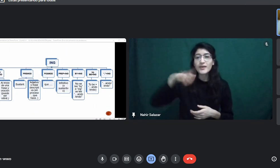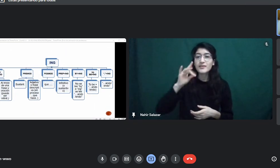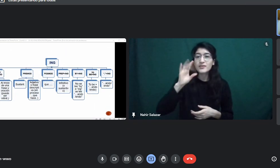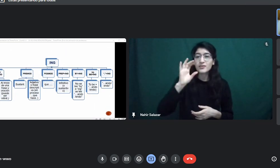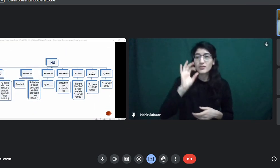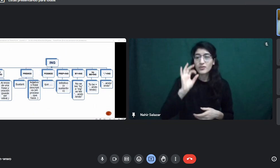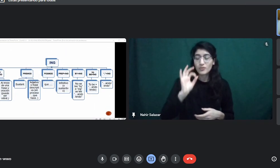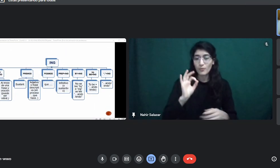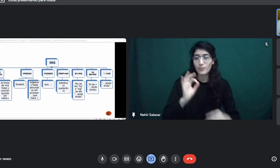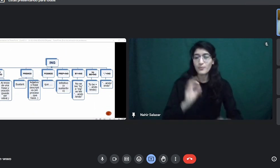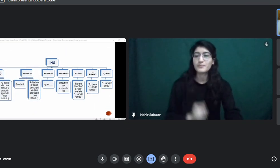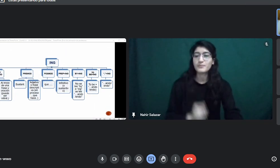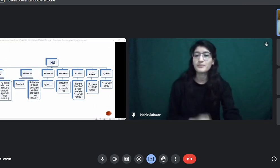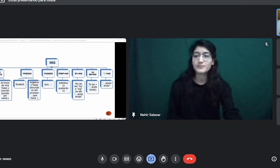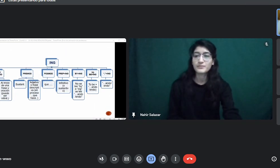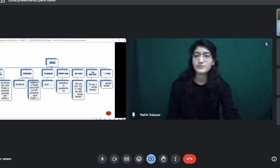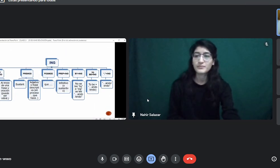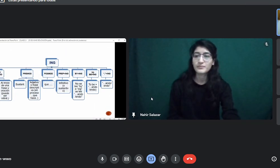Bien.